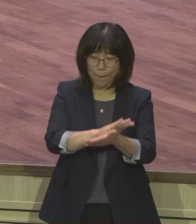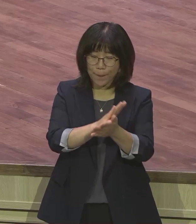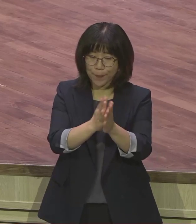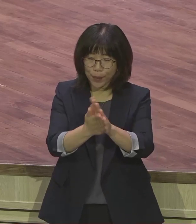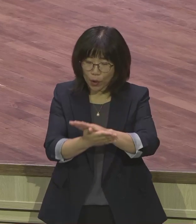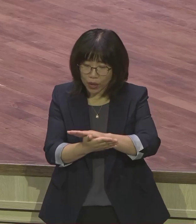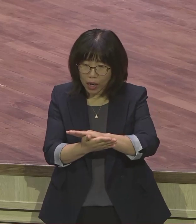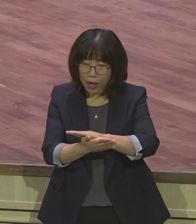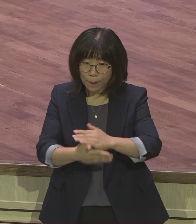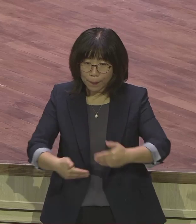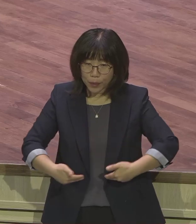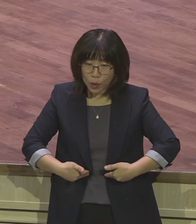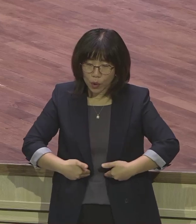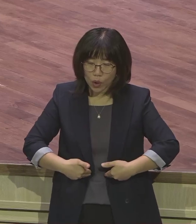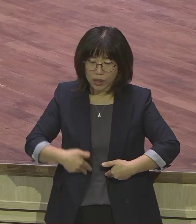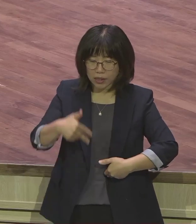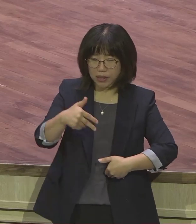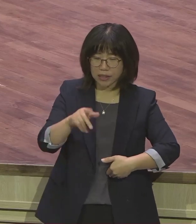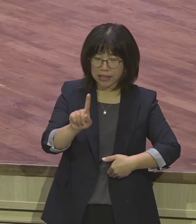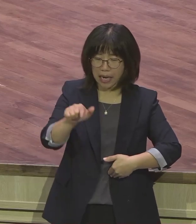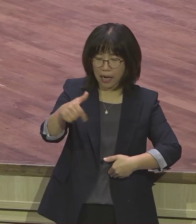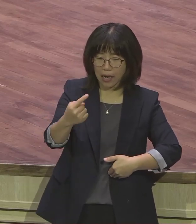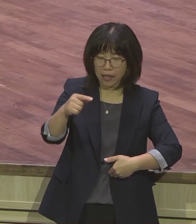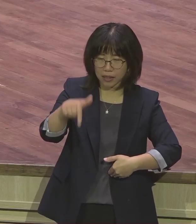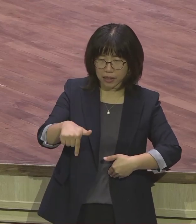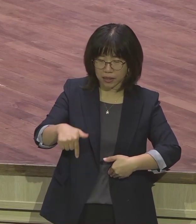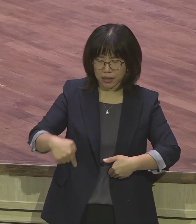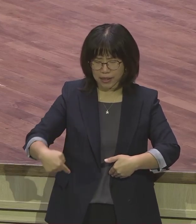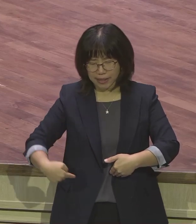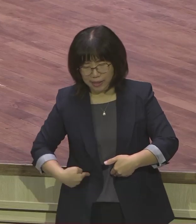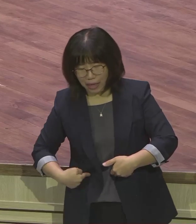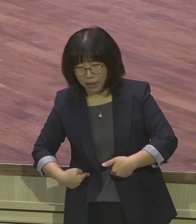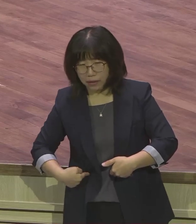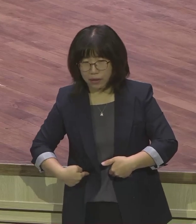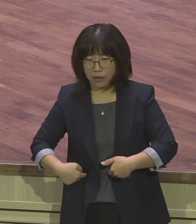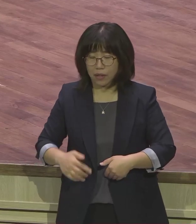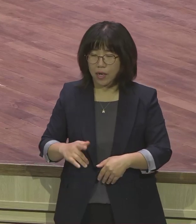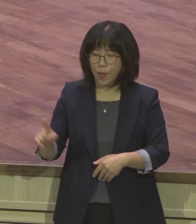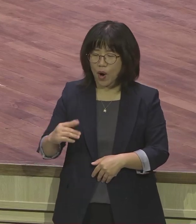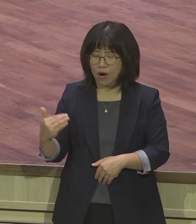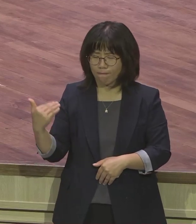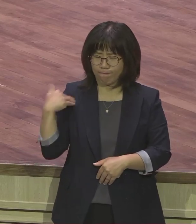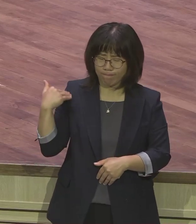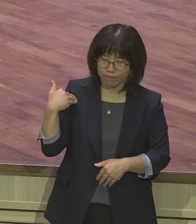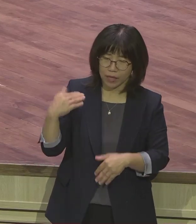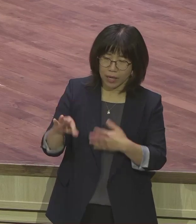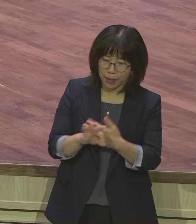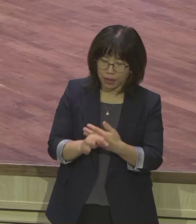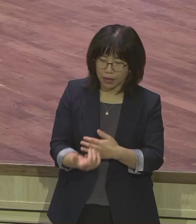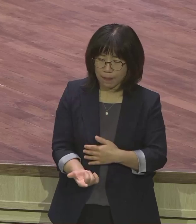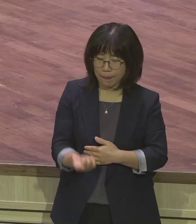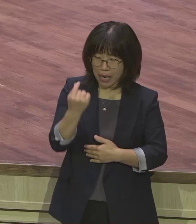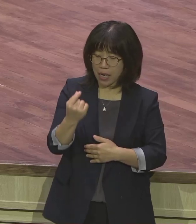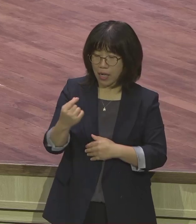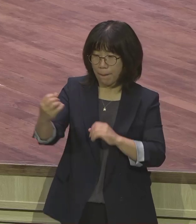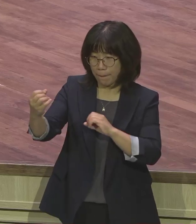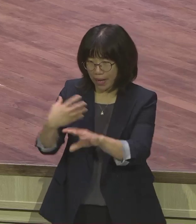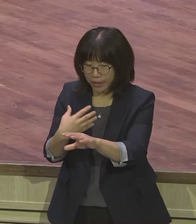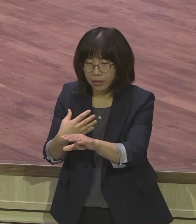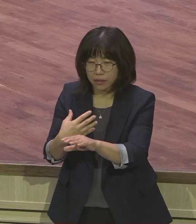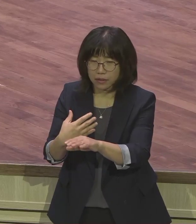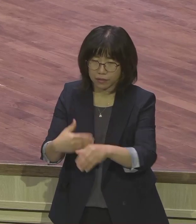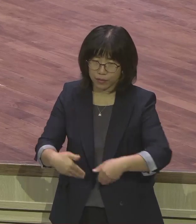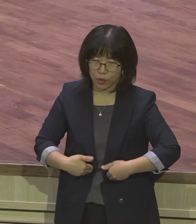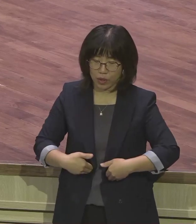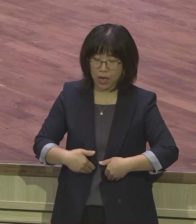것이 뭐냐 자극이에요 자극 자극 자극이 왔을 때 반응하는 자신을 발전적으로